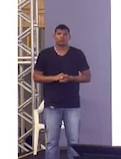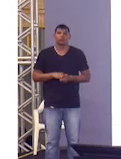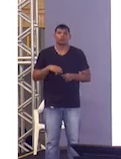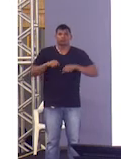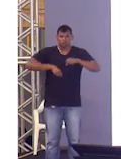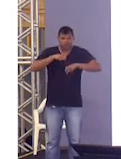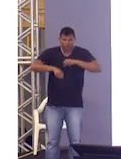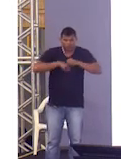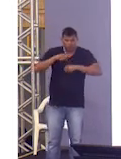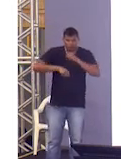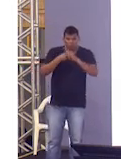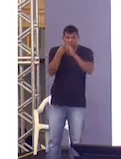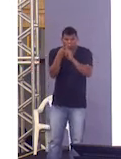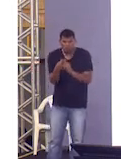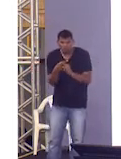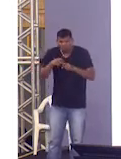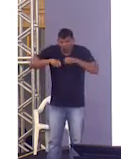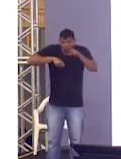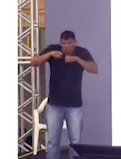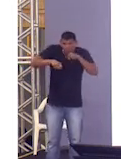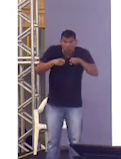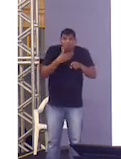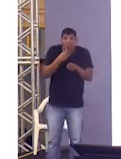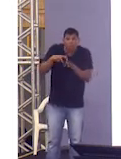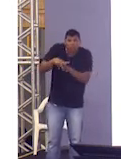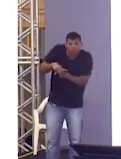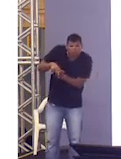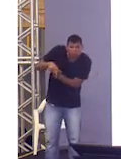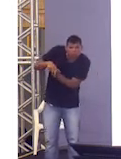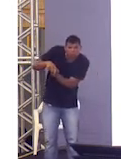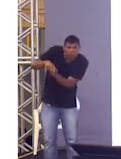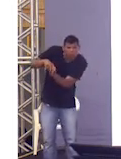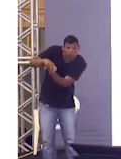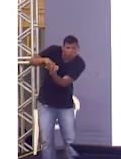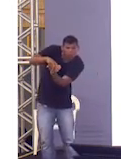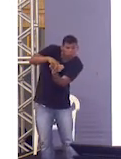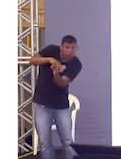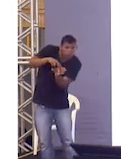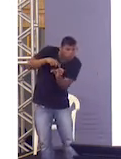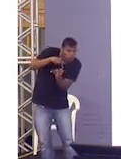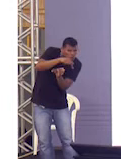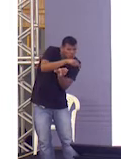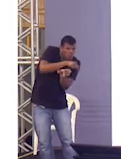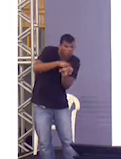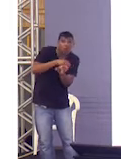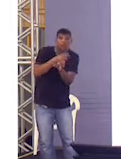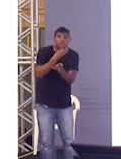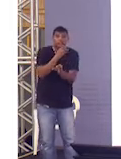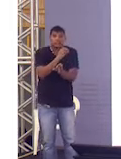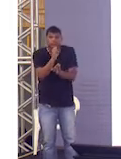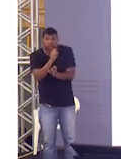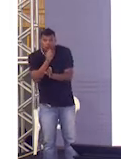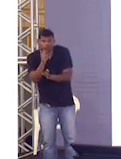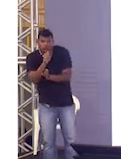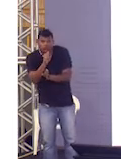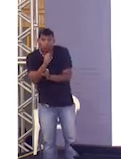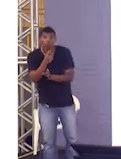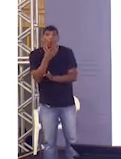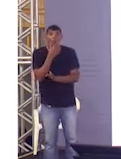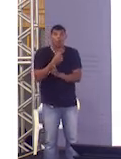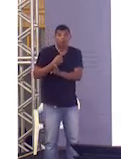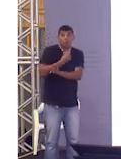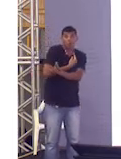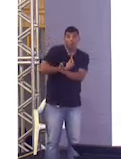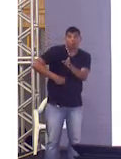ciclismo, Carlinhos dá uma volta completa na pista em 30 segundos, enquanto que o Paulinho leva